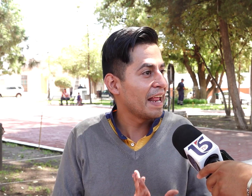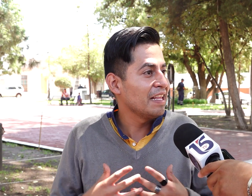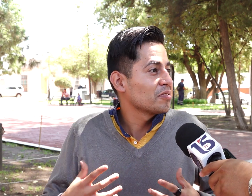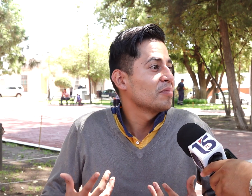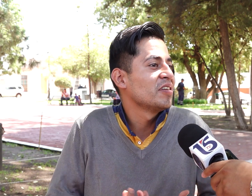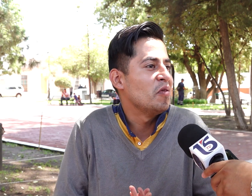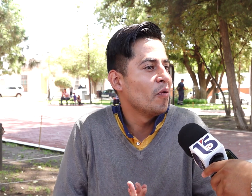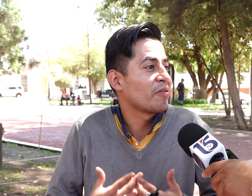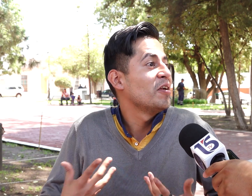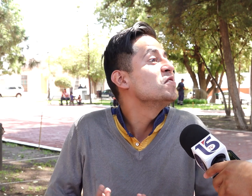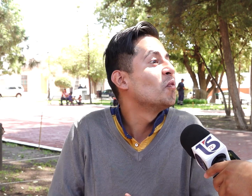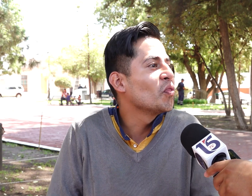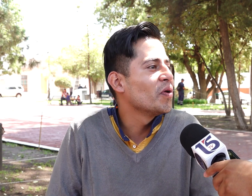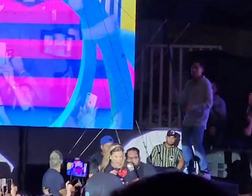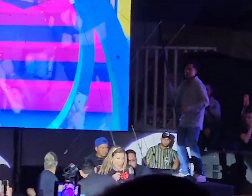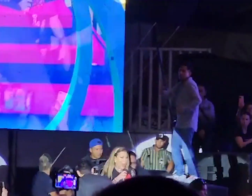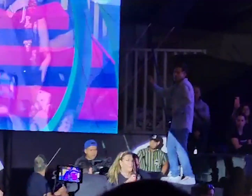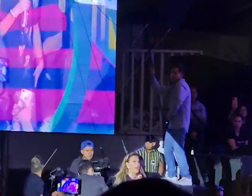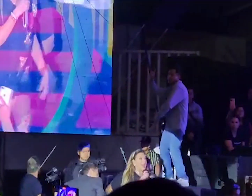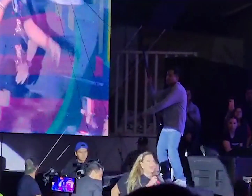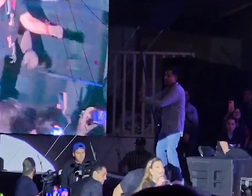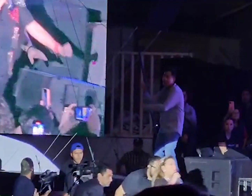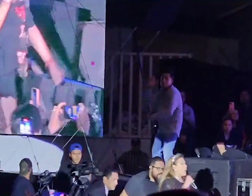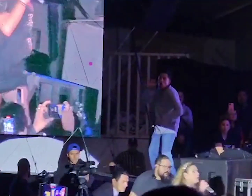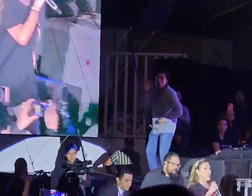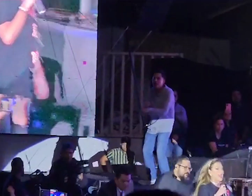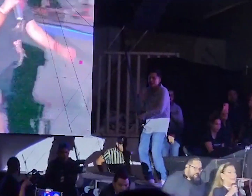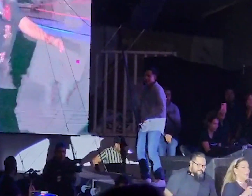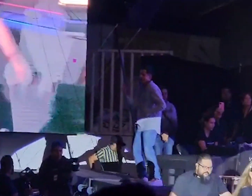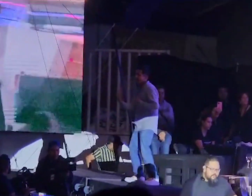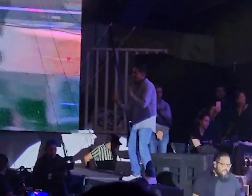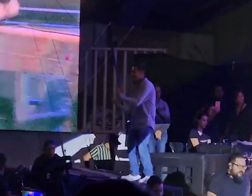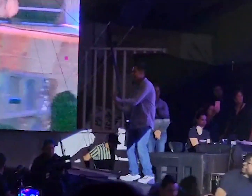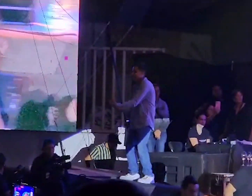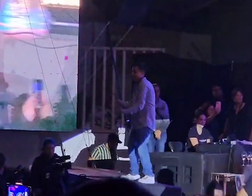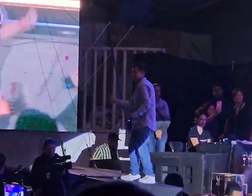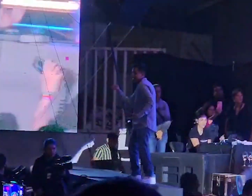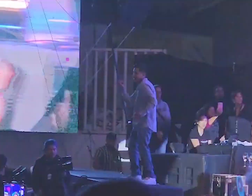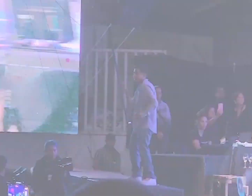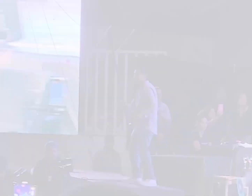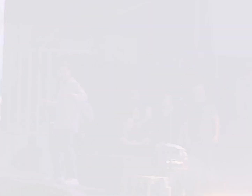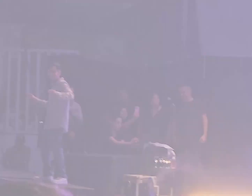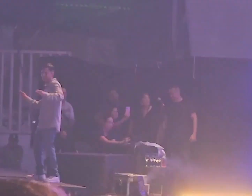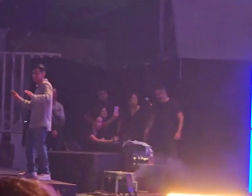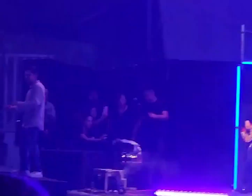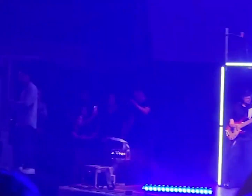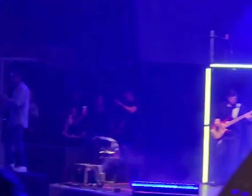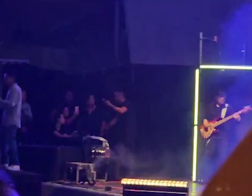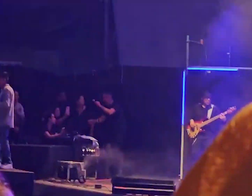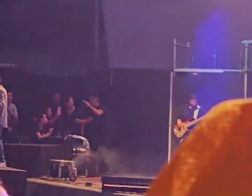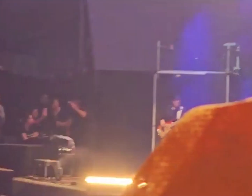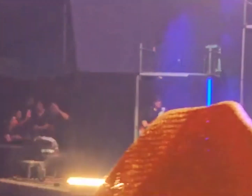en general y todos estamos en el mismo barco, en el mismo mundo. Con imágenes y edición de Raúl Vargas, le reporta para Noticieros Garza Limón,